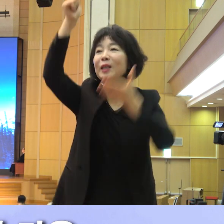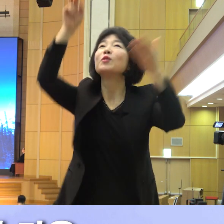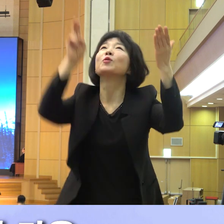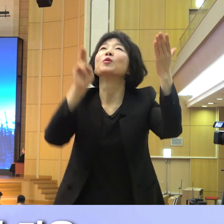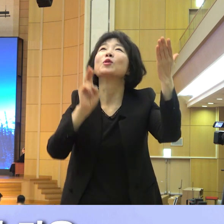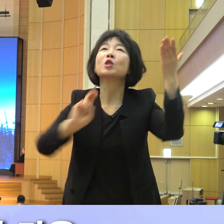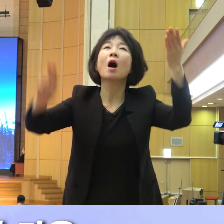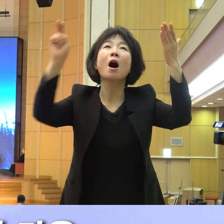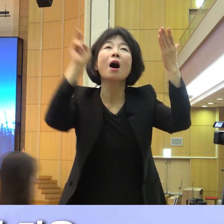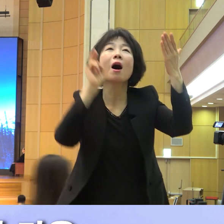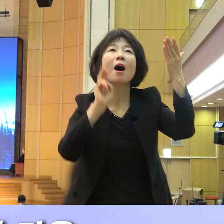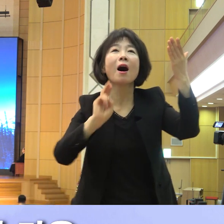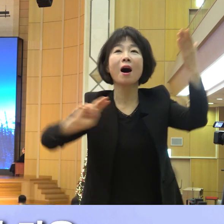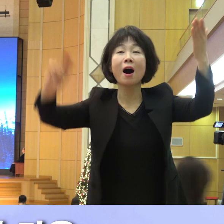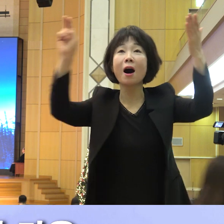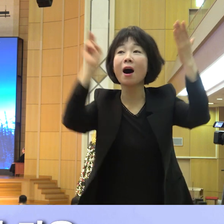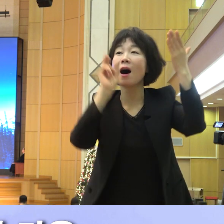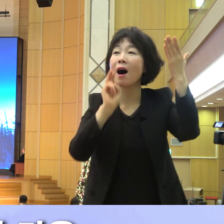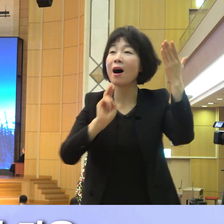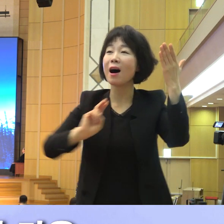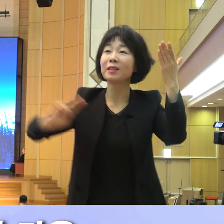아니니. 주를